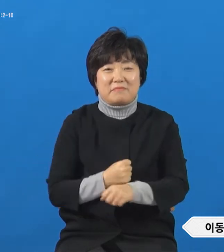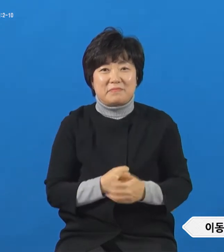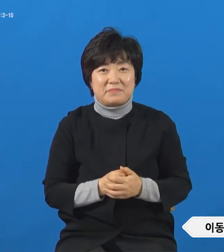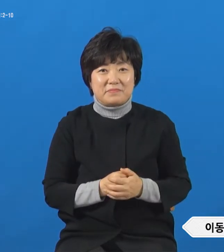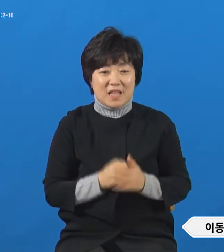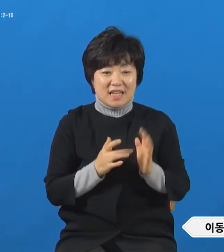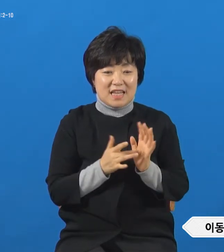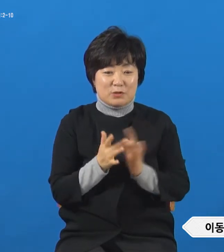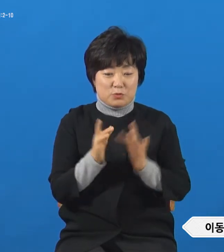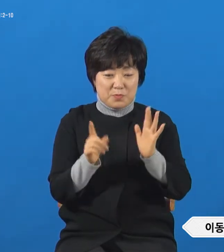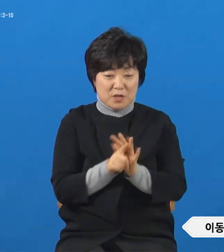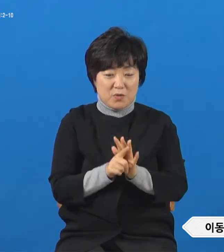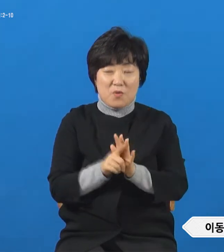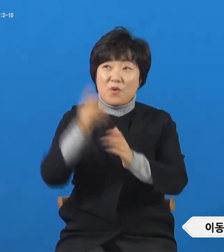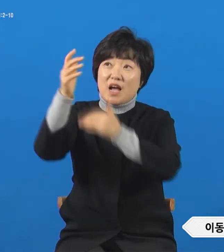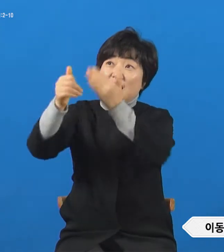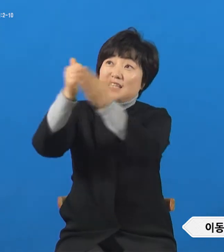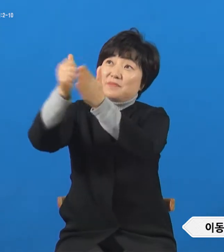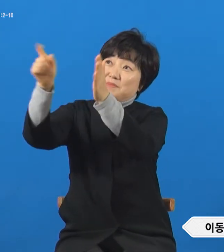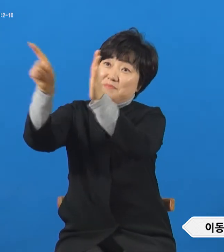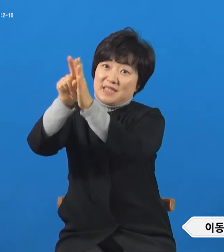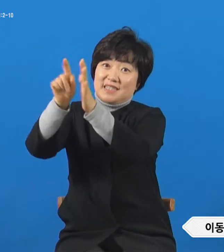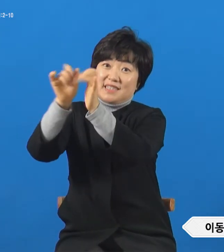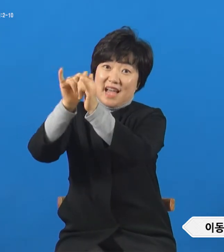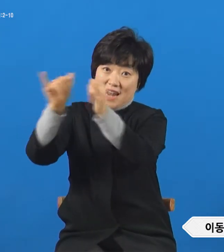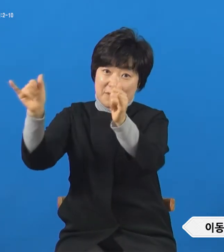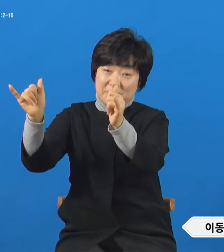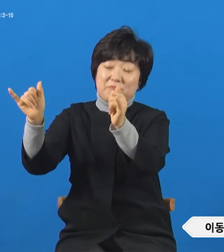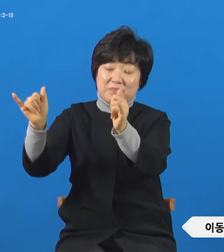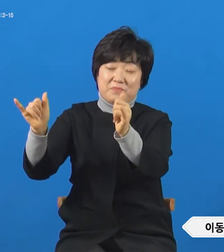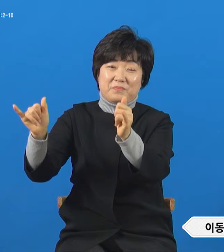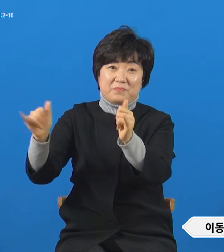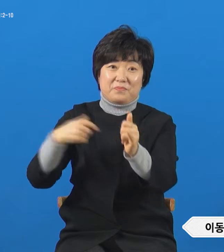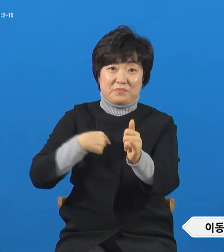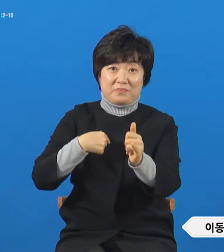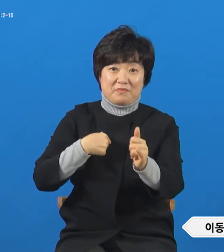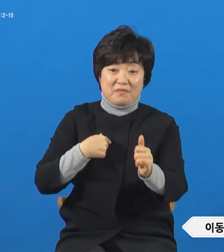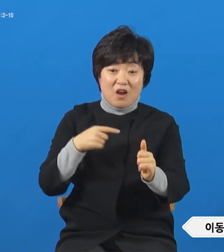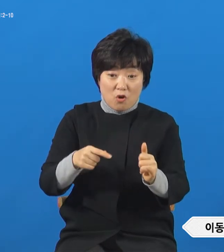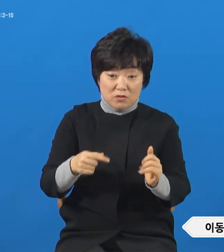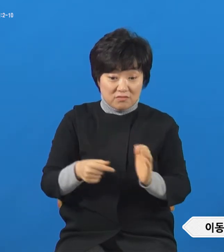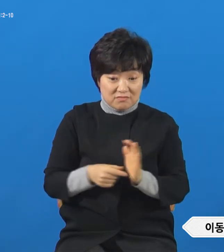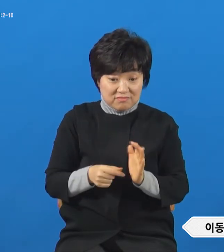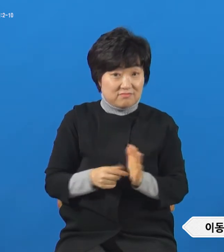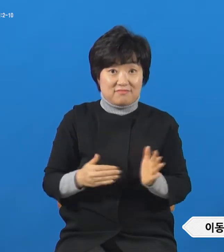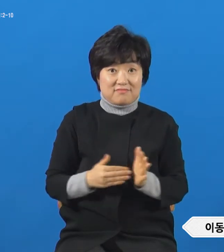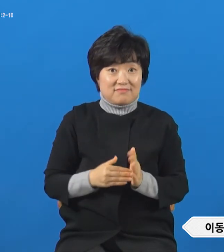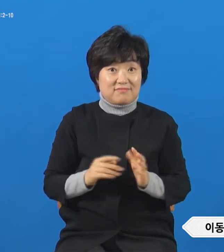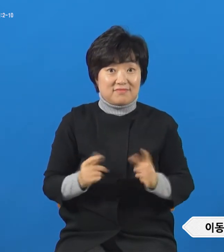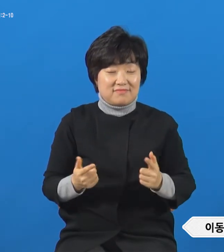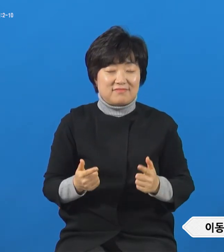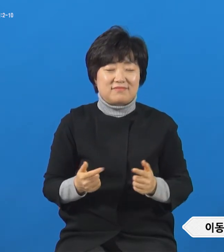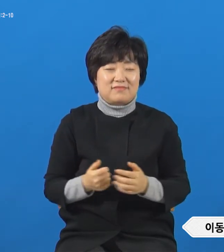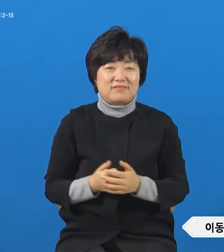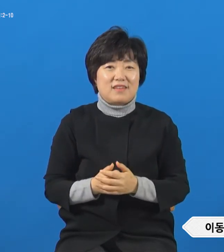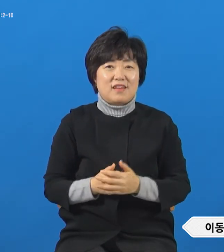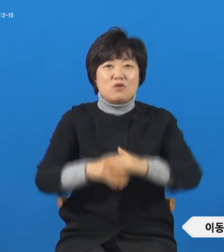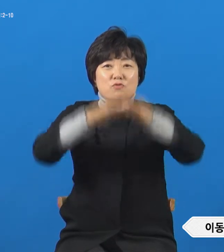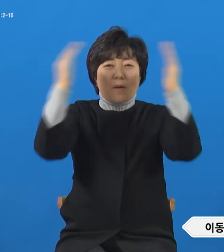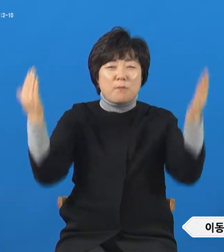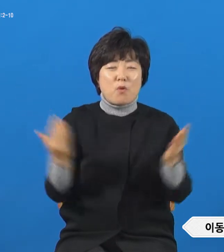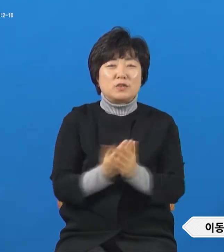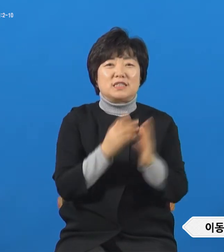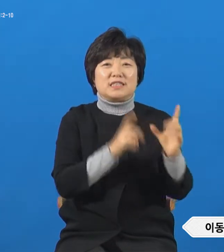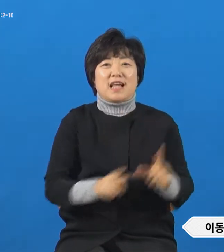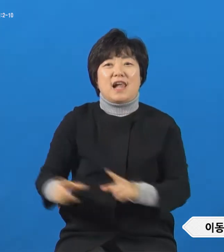하여금 예수 믿고 하나님을 믿는 사람이 되게 하는 데서 그치지 않습니다. 복음은 우리의 삶을 변혁하는 것입니다. 삶의